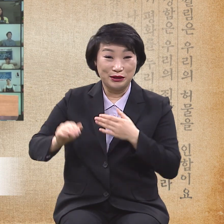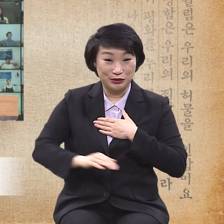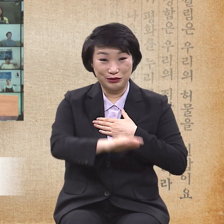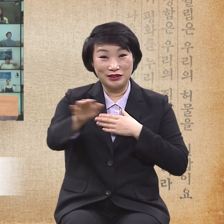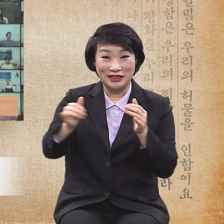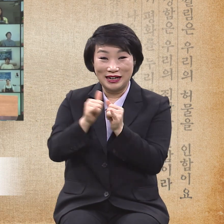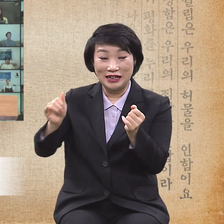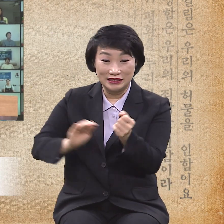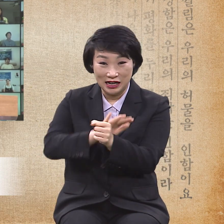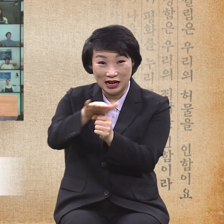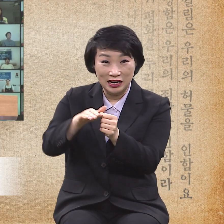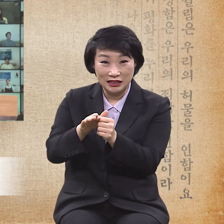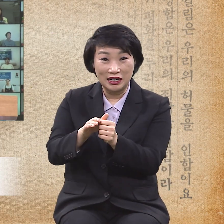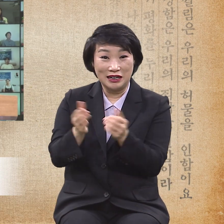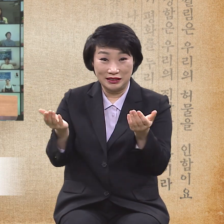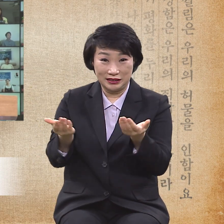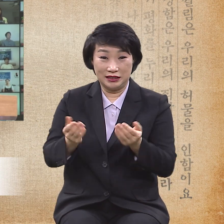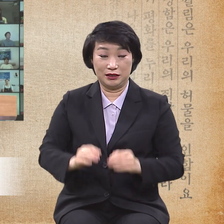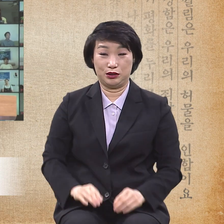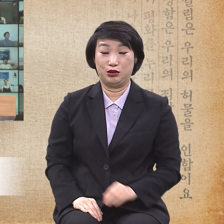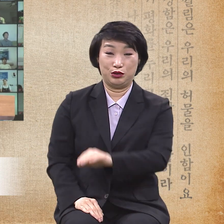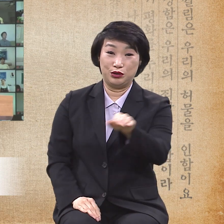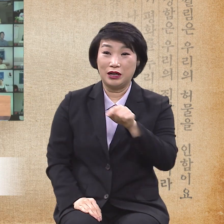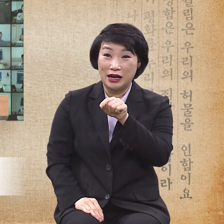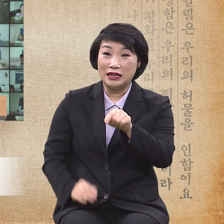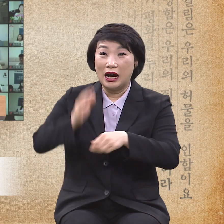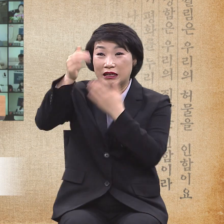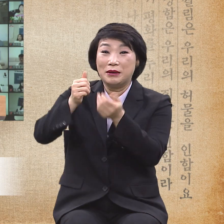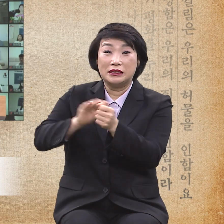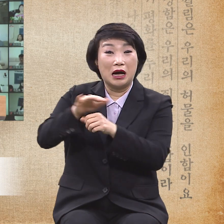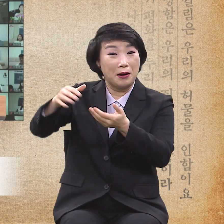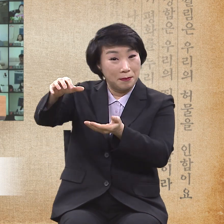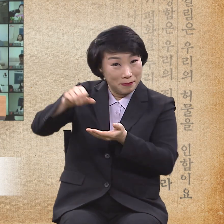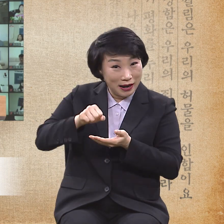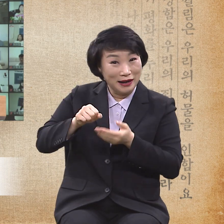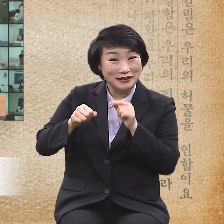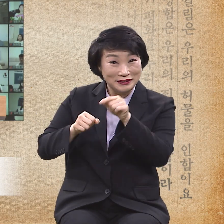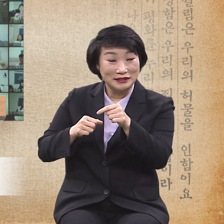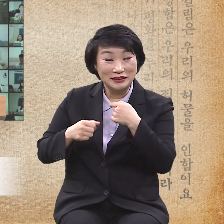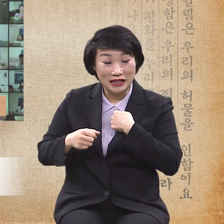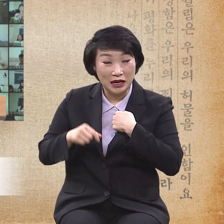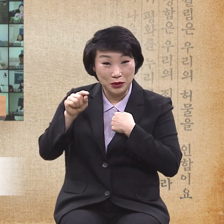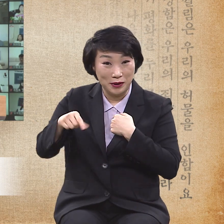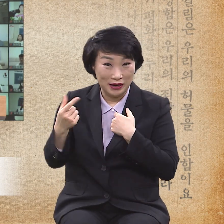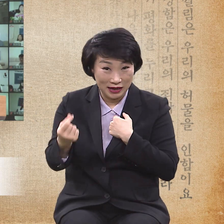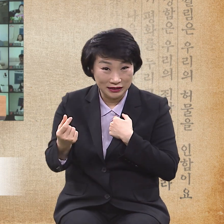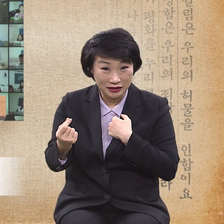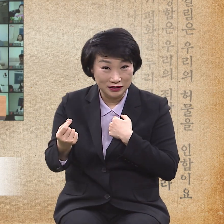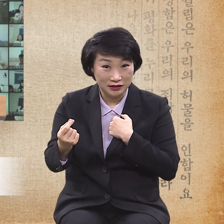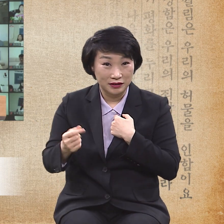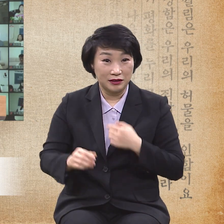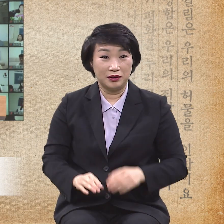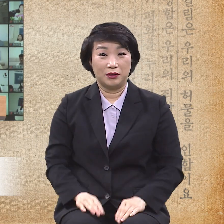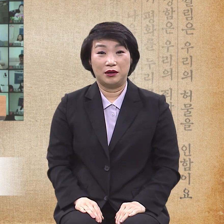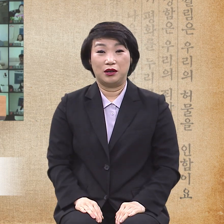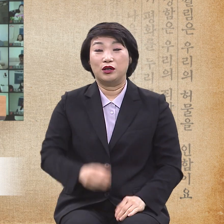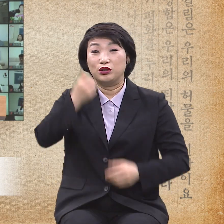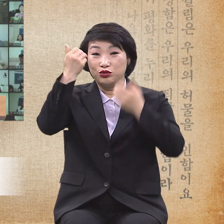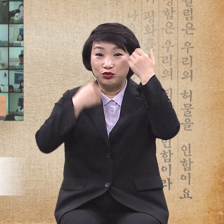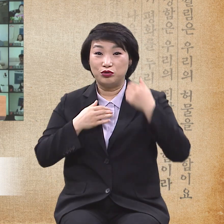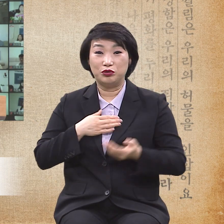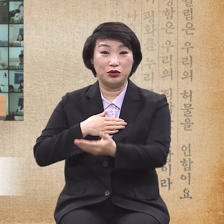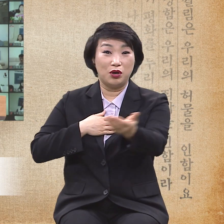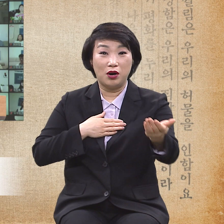사랑하시는 사랑의 조건이요. 우리가 사랑을 받아들이는 조건도 바로 그런 것이니 어느